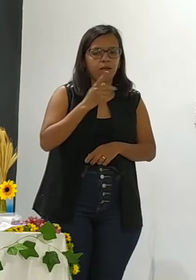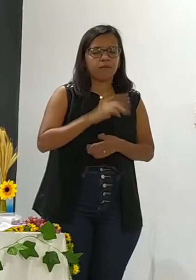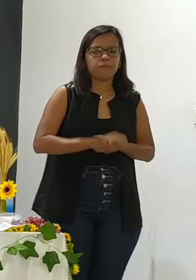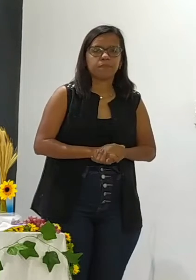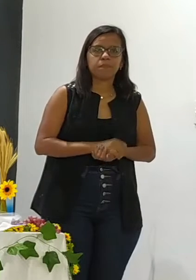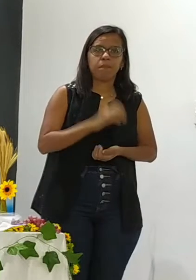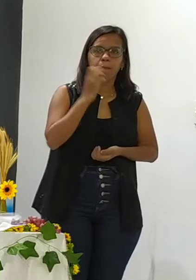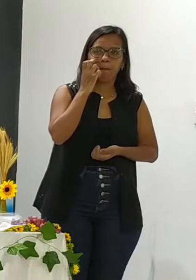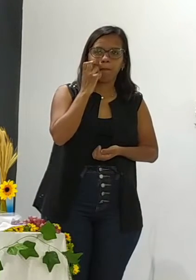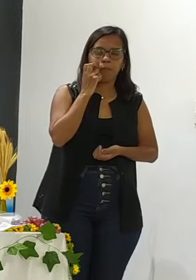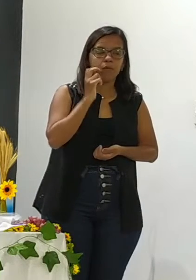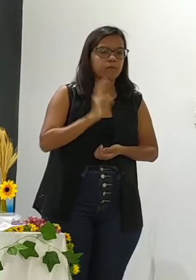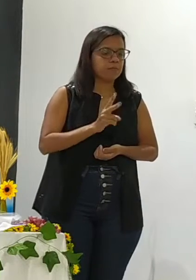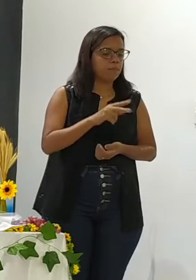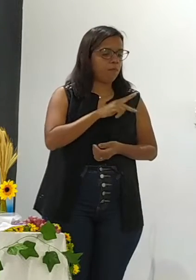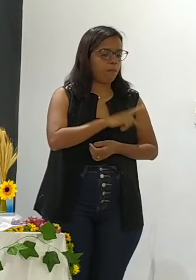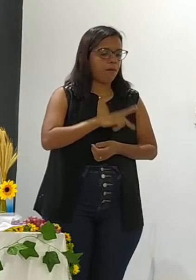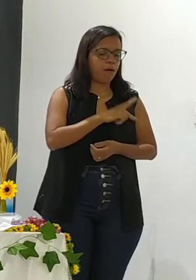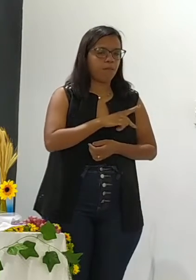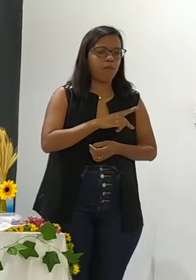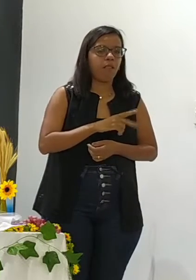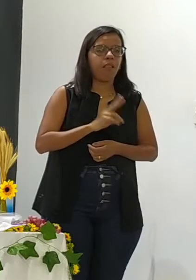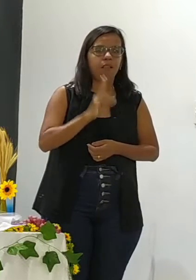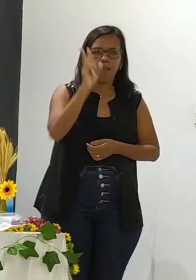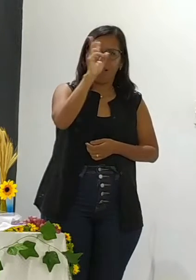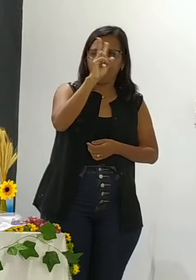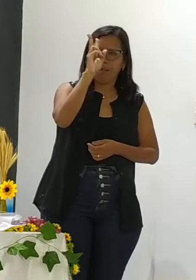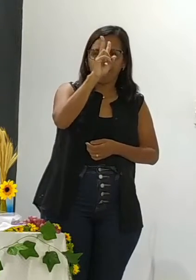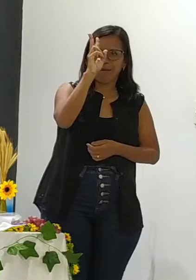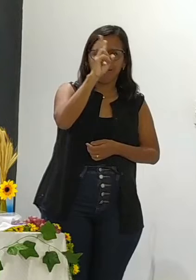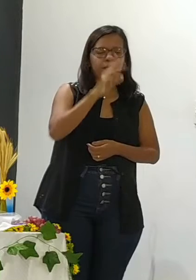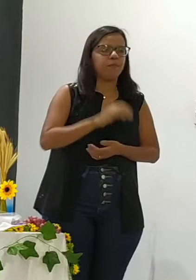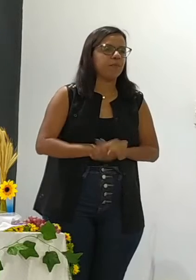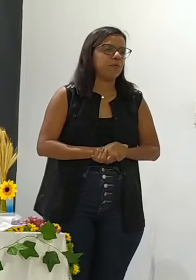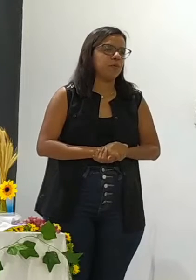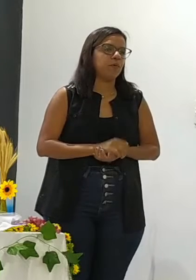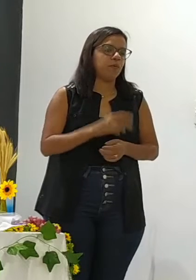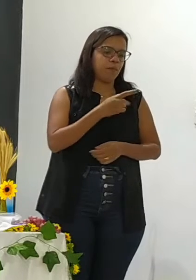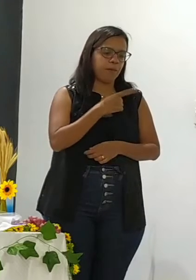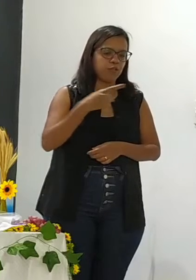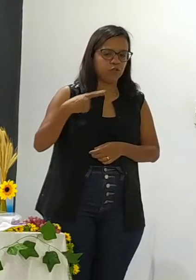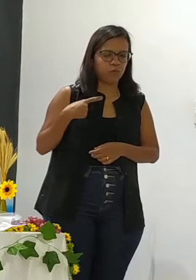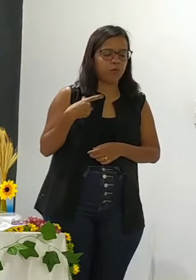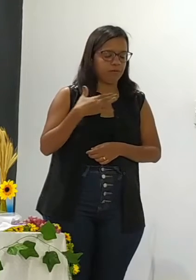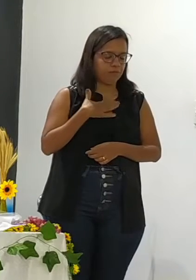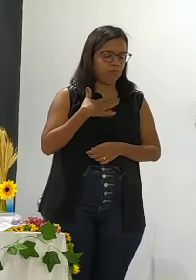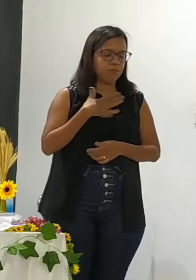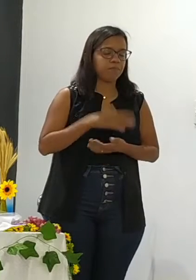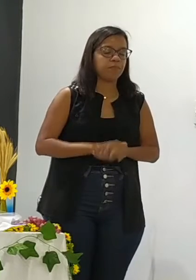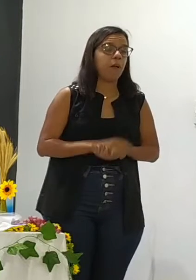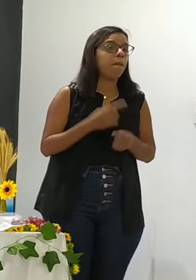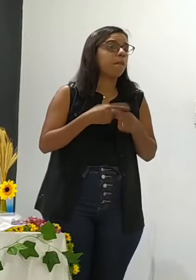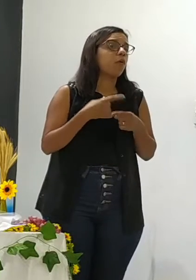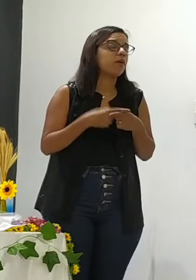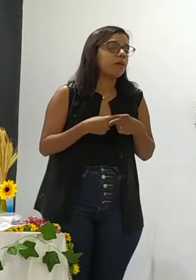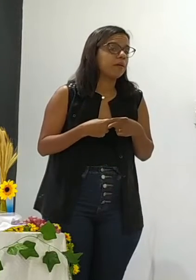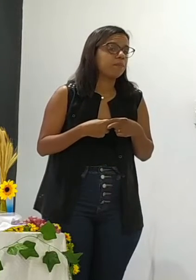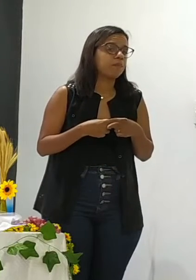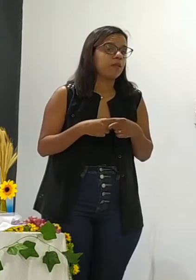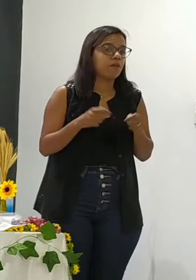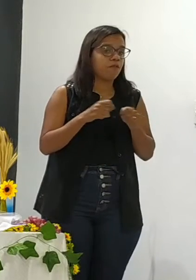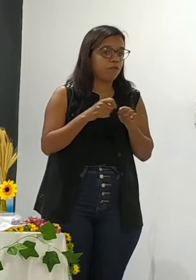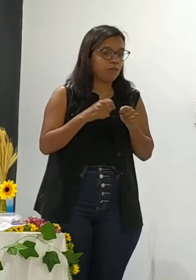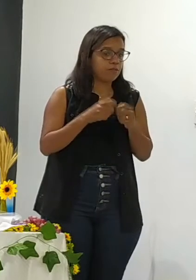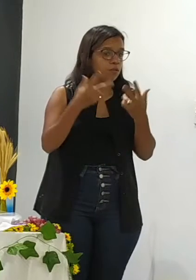Toda vez que eu vou ler a palavra de Paulo, eu lembro logo do pastor Ramos. O pastor Ramos eu gosto dele. Sabe por quê? Porque ele fazia o que